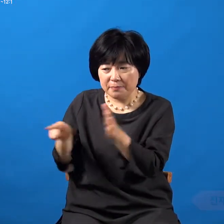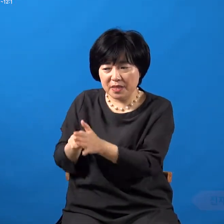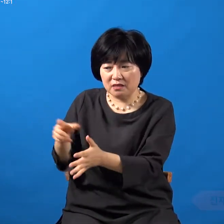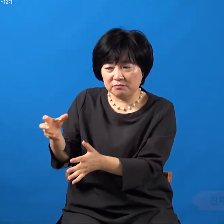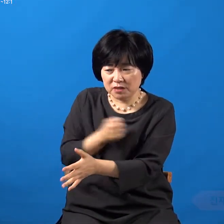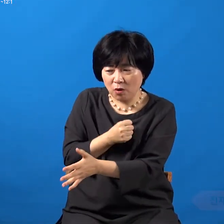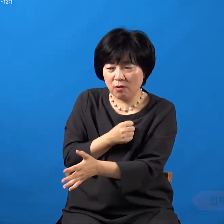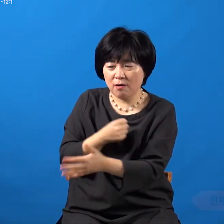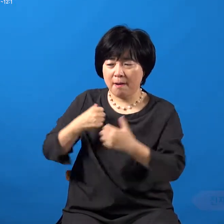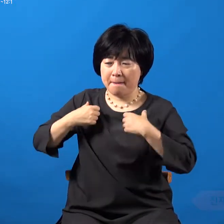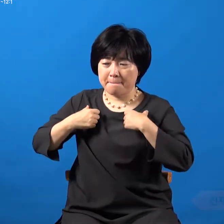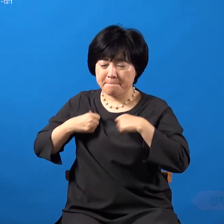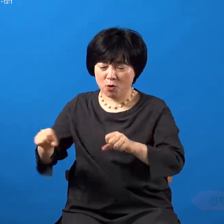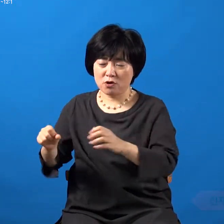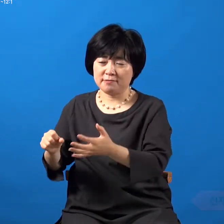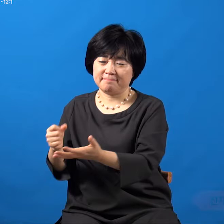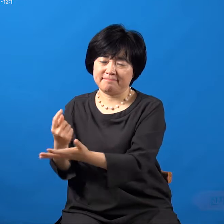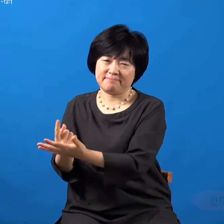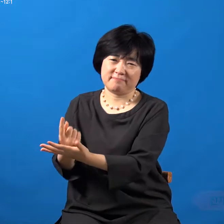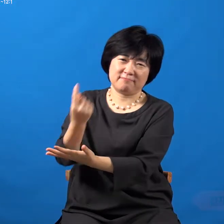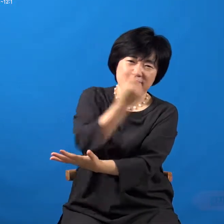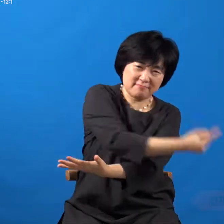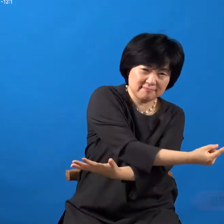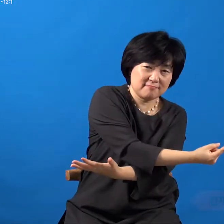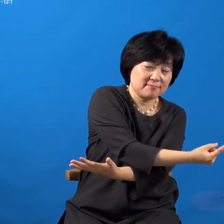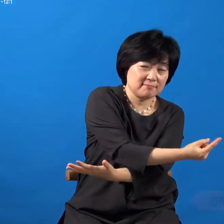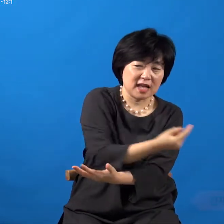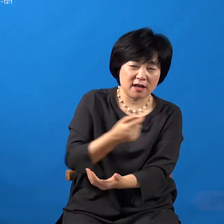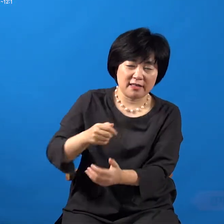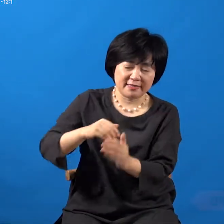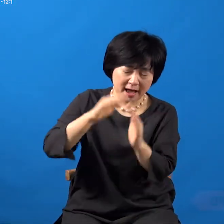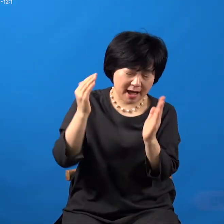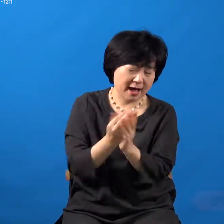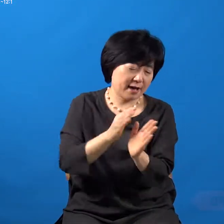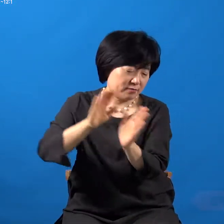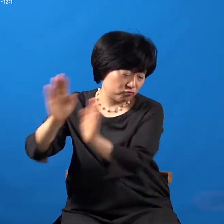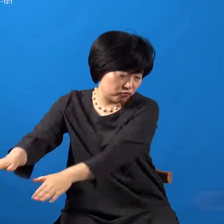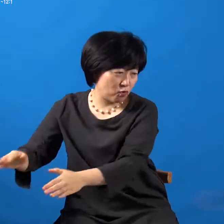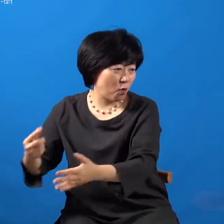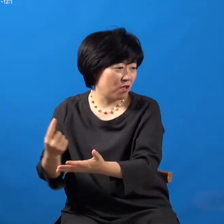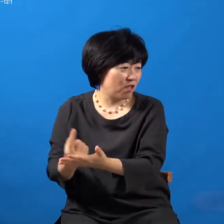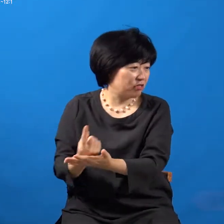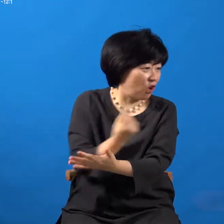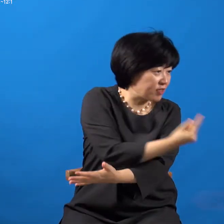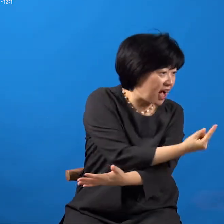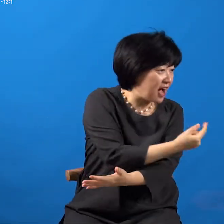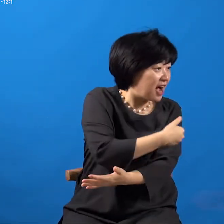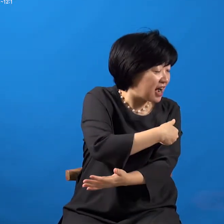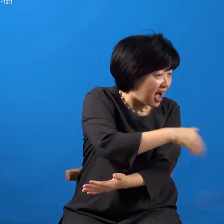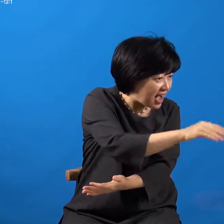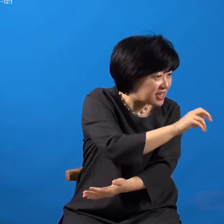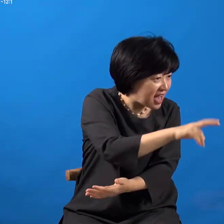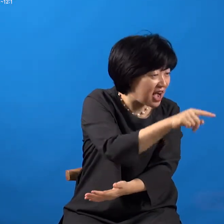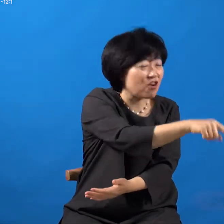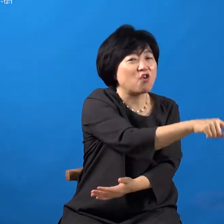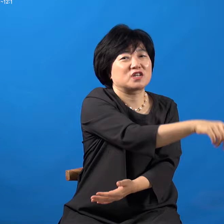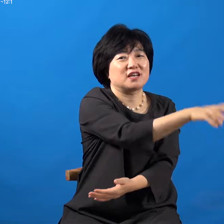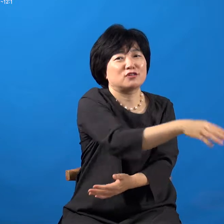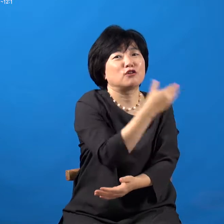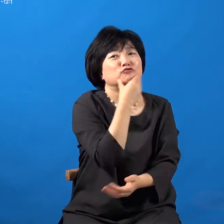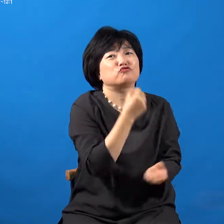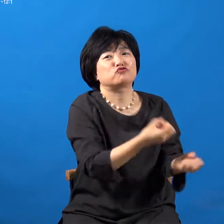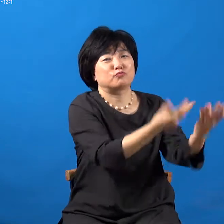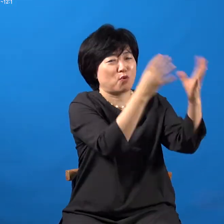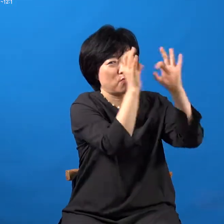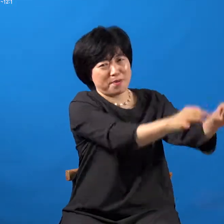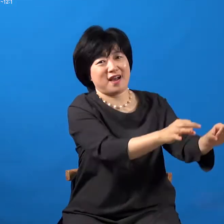믿음으로 떠나가는 삶, 그래야 축복의 땅을 봅니다. 하나님의 축복의 역사 가운데 있습니다. 우리의